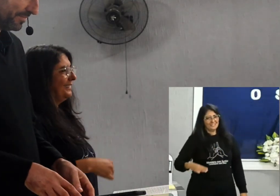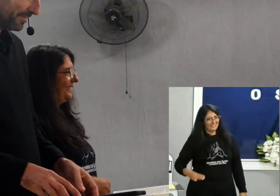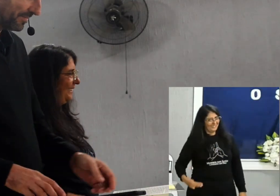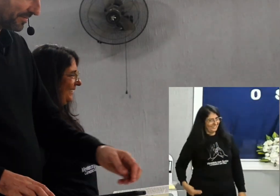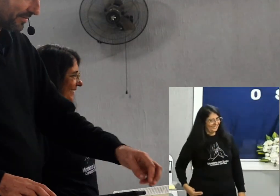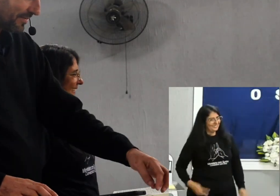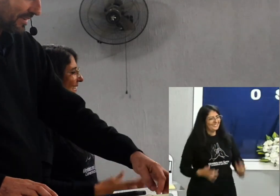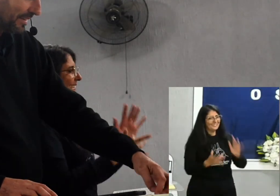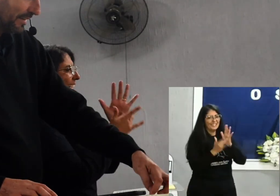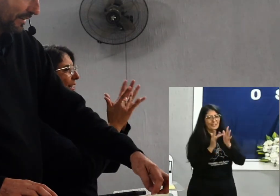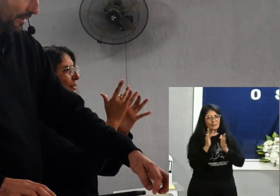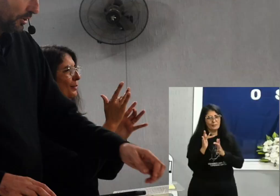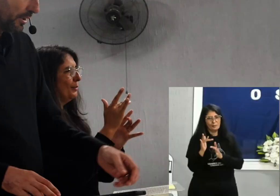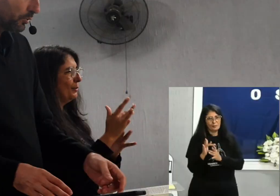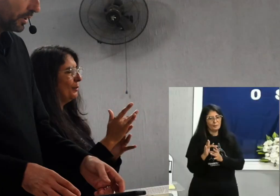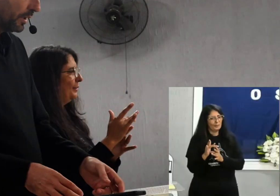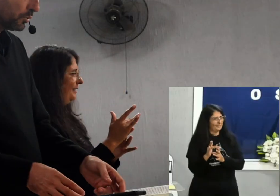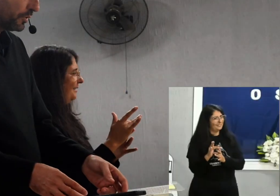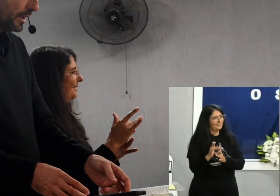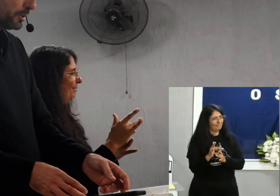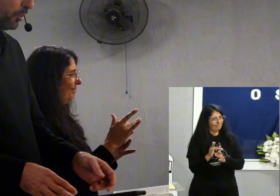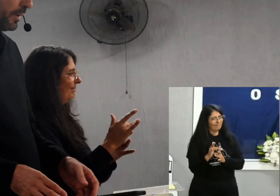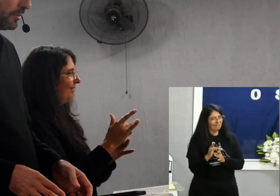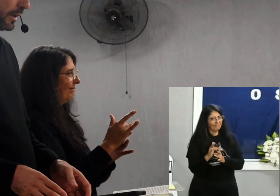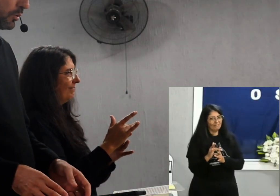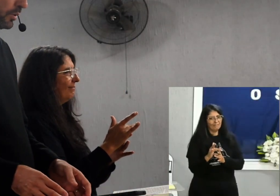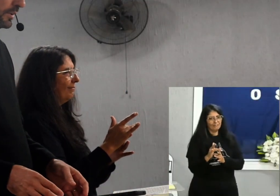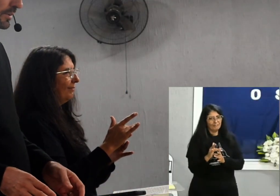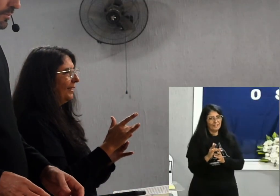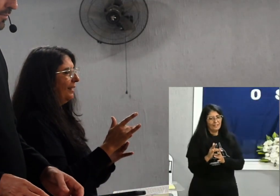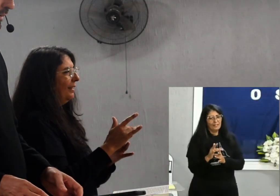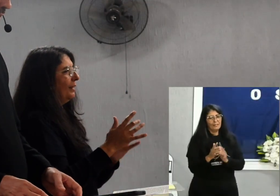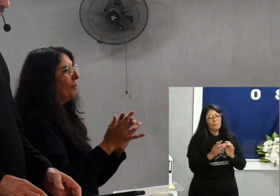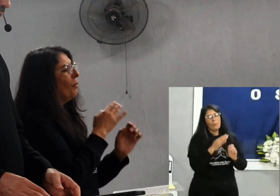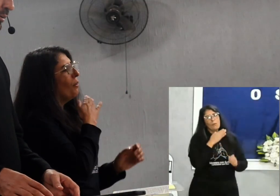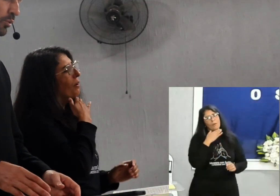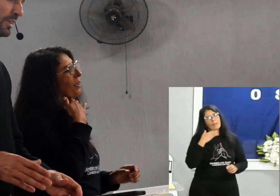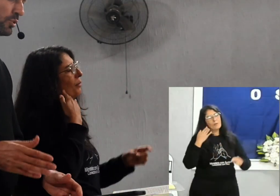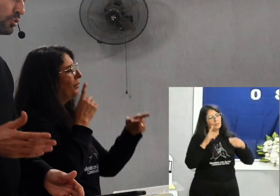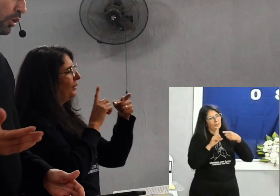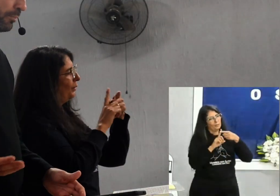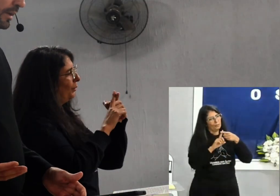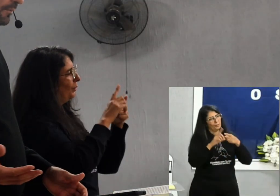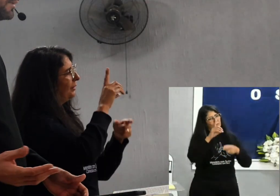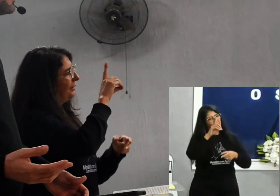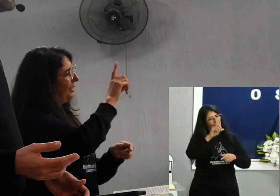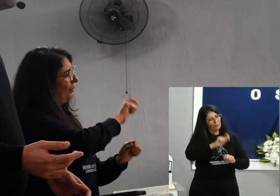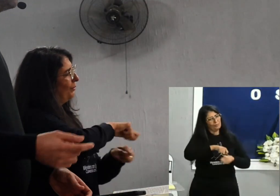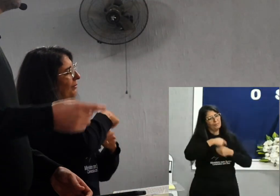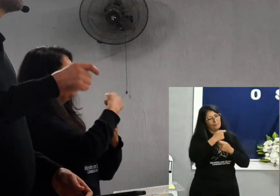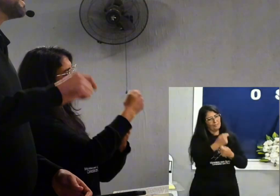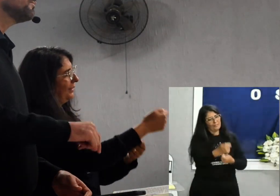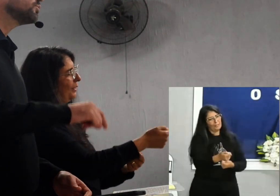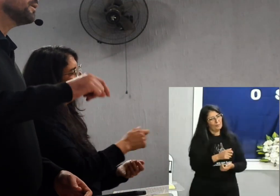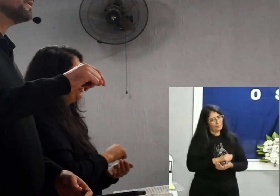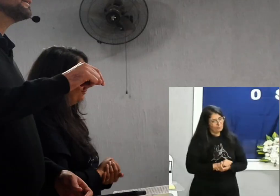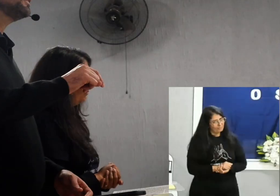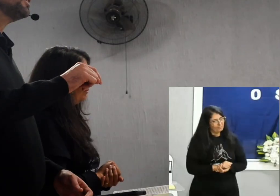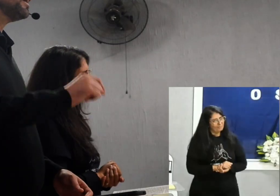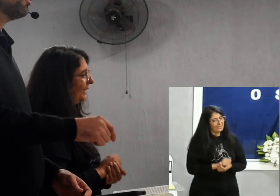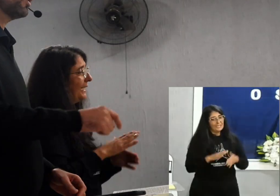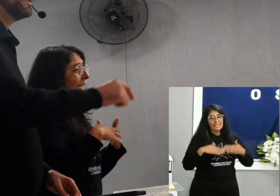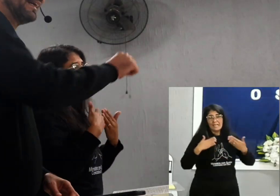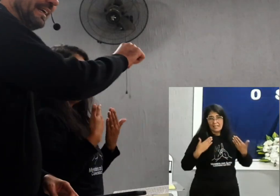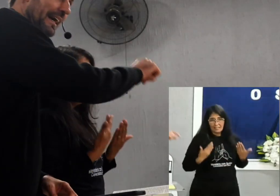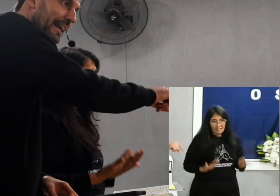tempos. Diante do que Deus fez por meio da cruz, o que sobra dos sábios da